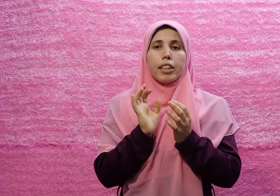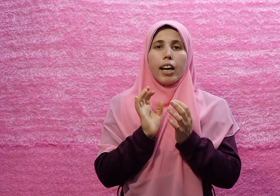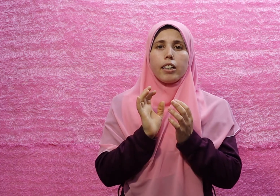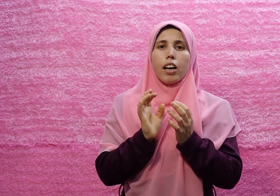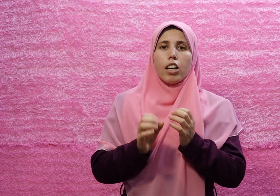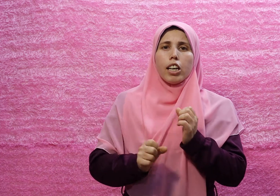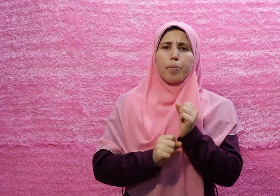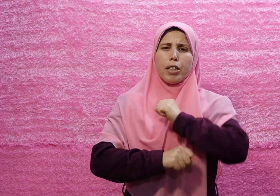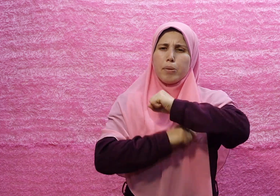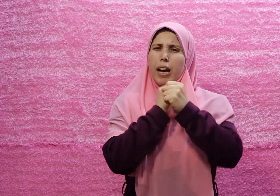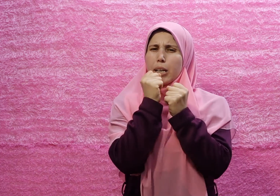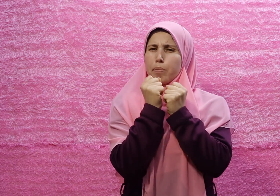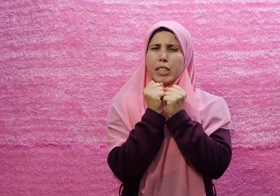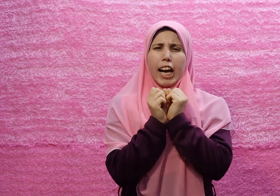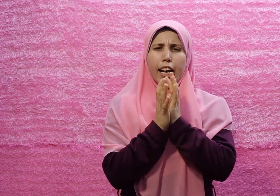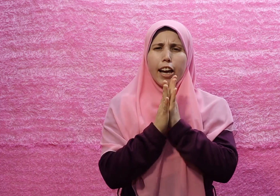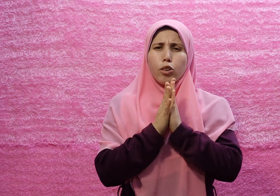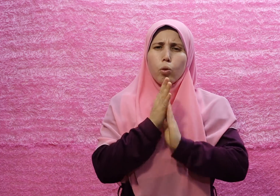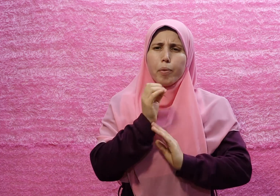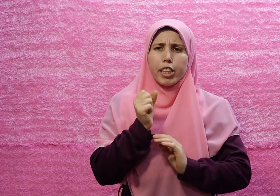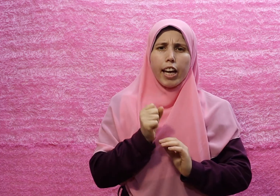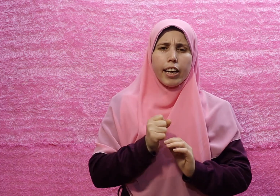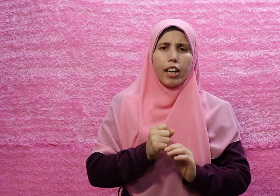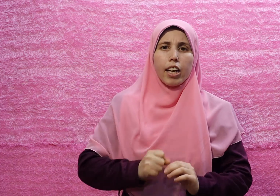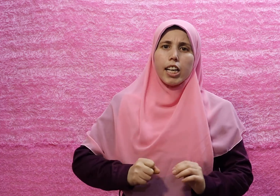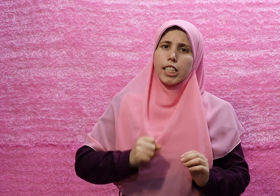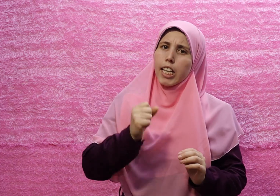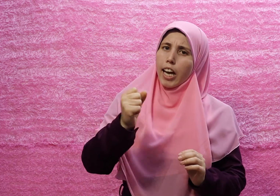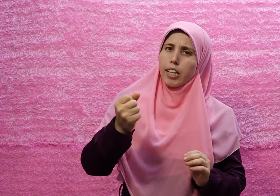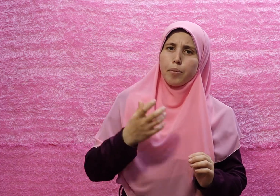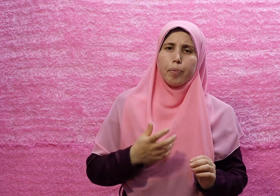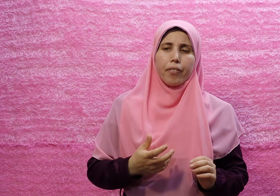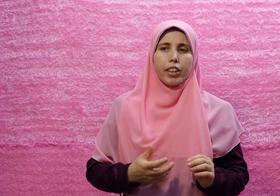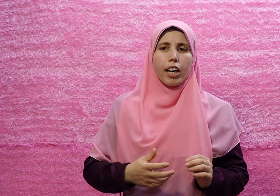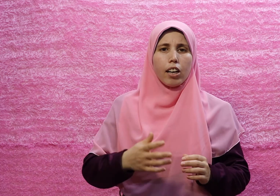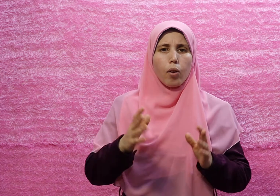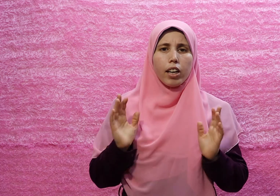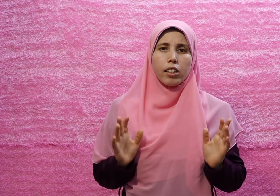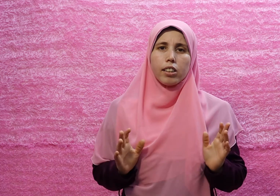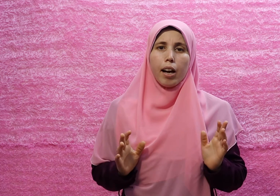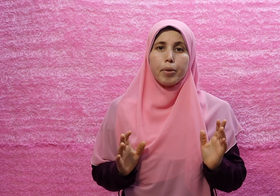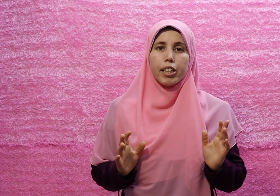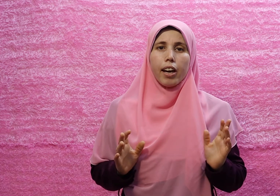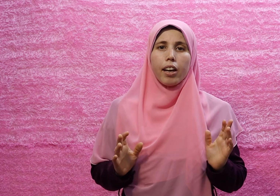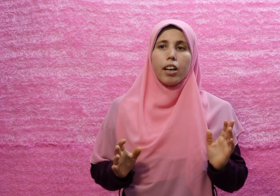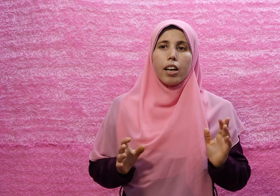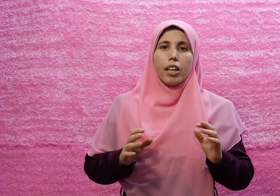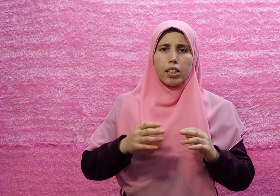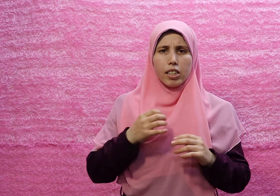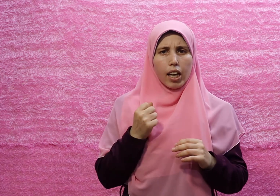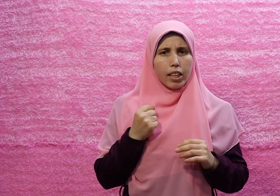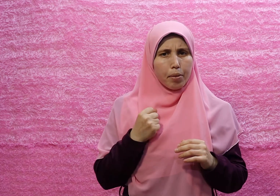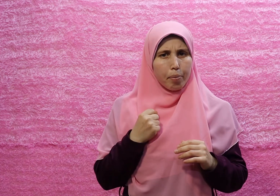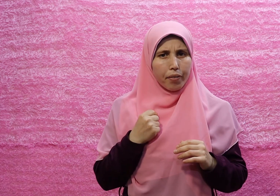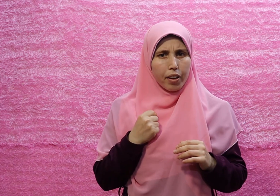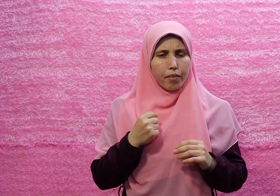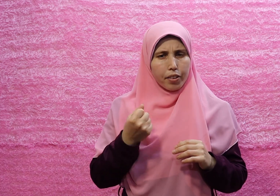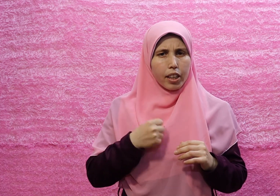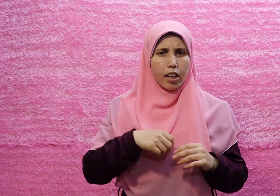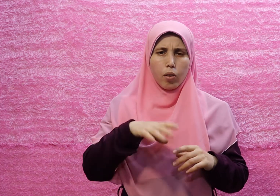الجنة. إبليس بقى زعلان ومتضايق، ازاي آدم يبقى في الجنة وأنا نطلع منها؟ ازاي آدم يبقى فاهم في الجنة وأنا